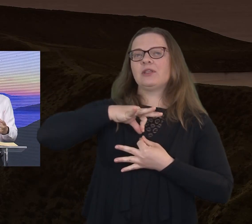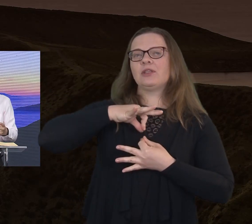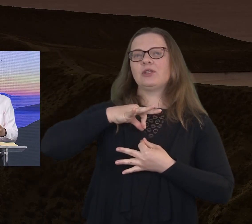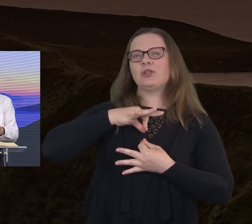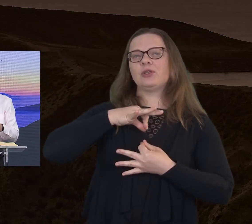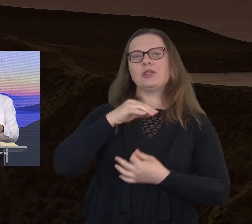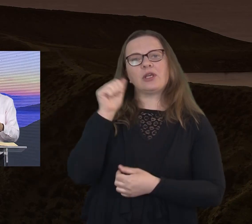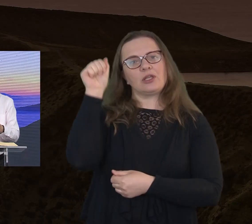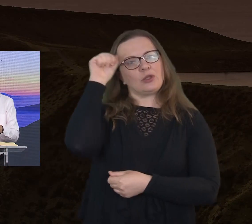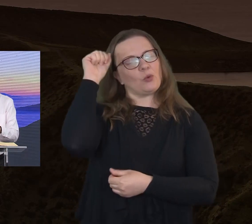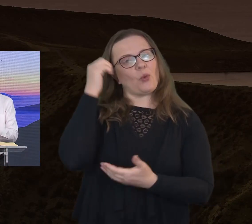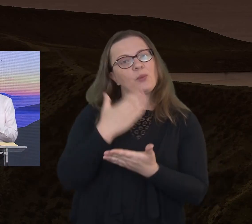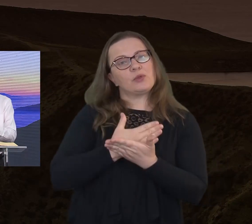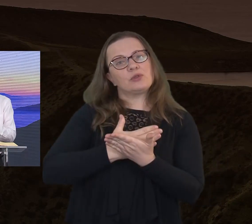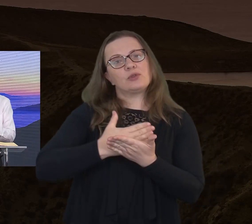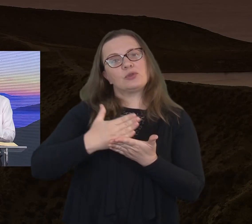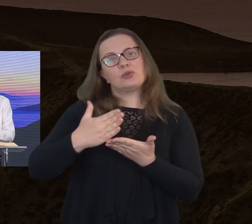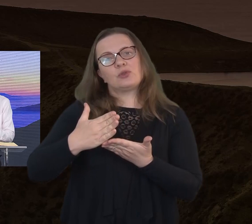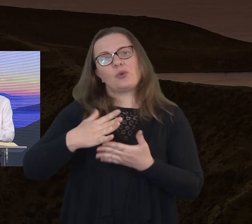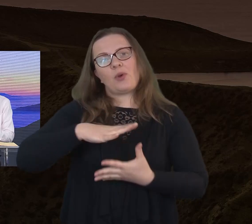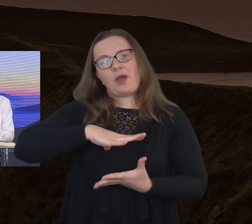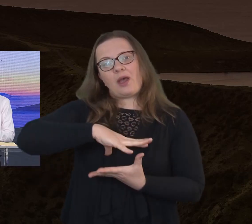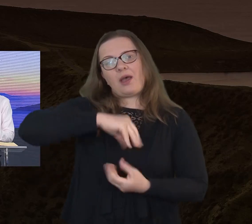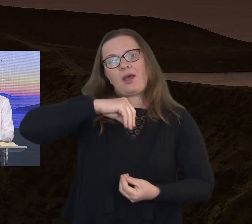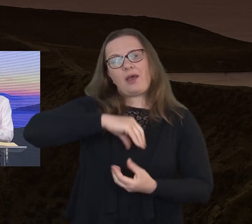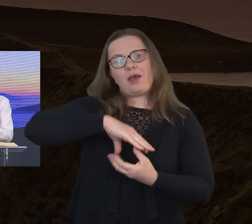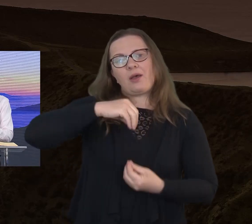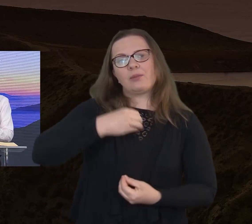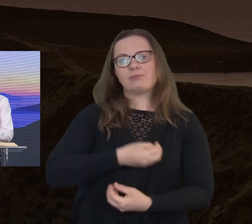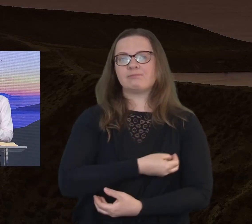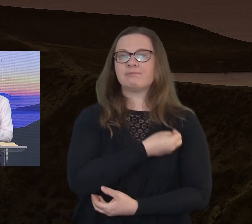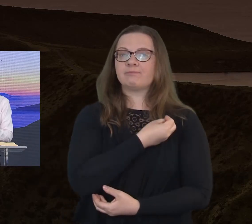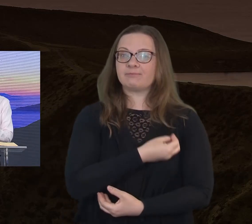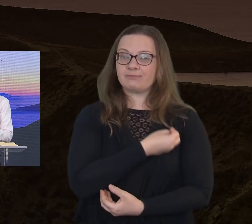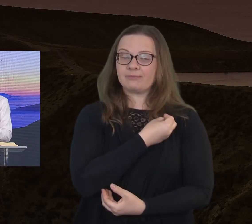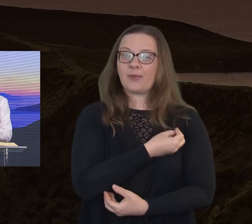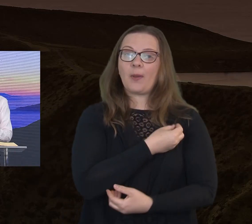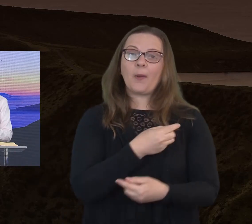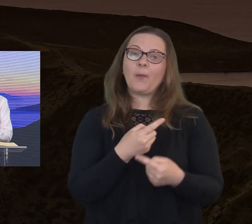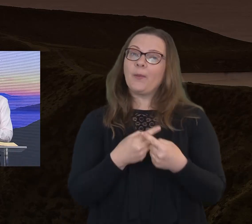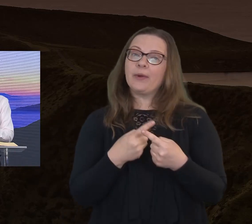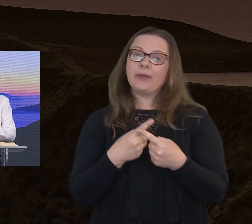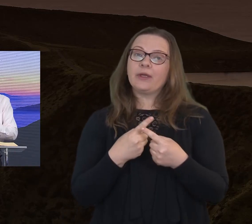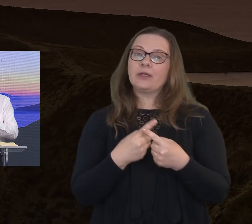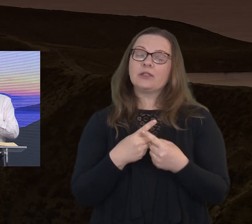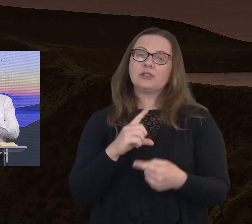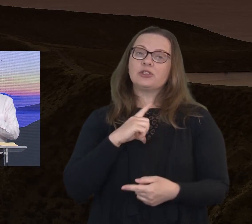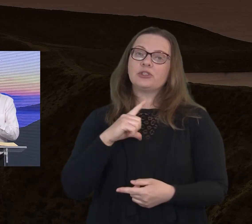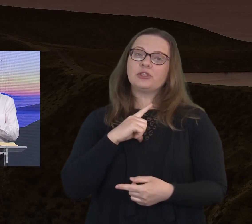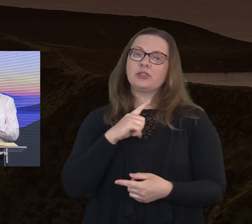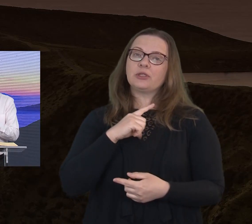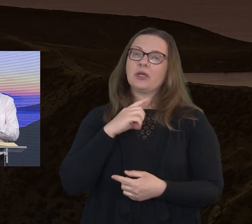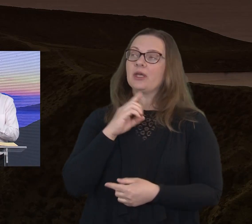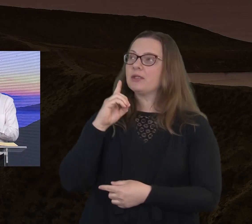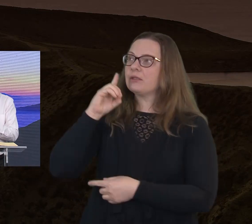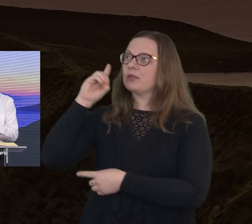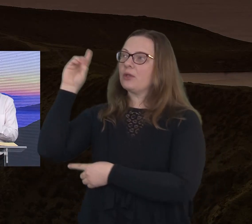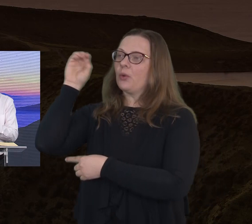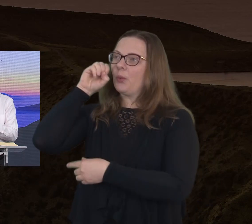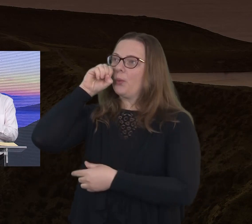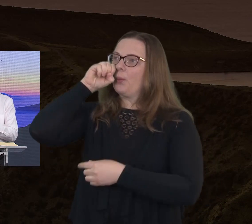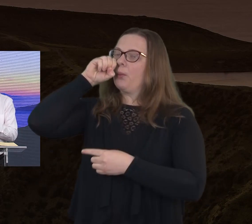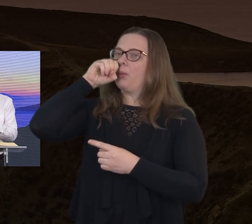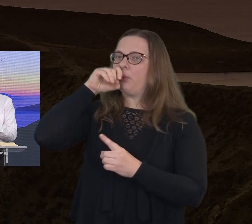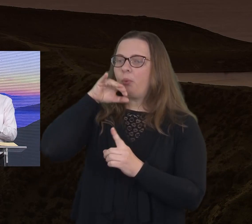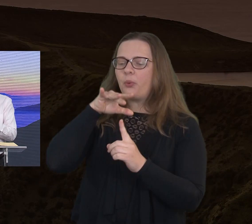vivente. E o homem é uma espécie de Deus, que vem de Deus, que veio do sopro de Deus. Então nós temos um elemento